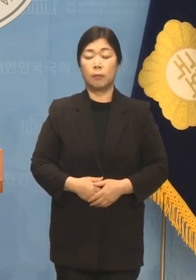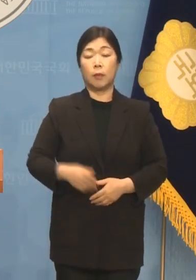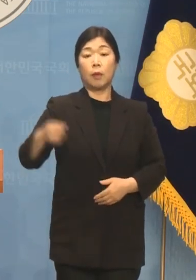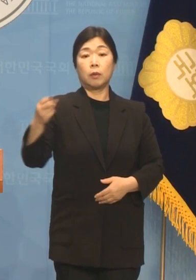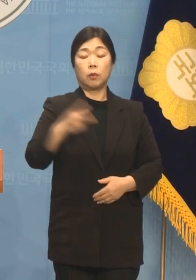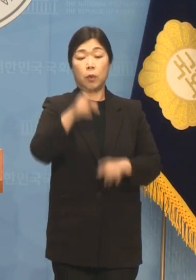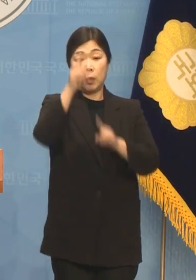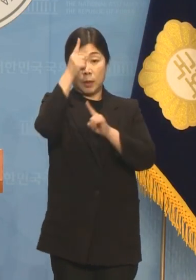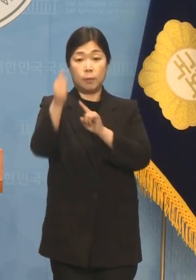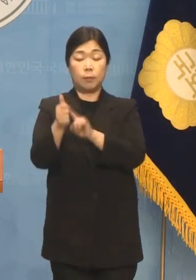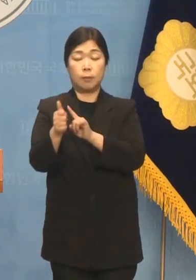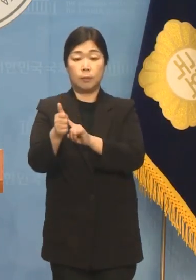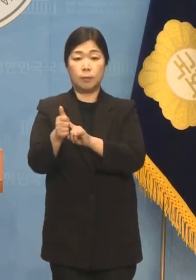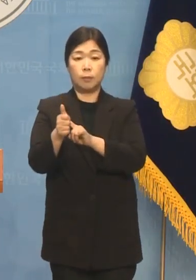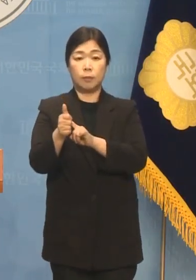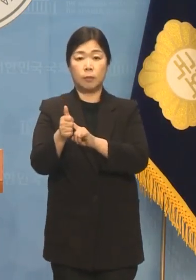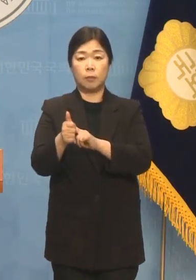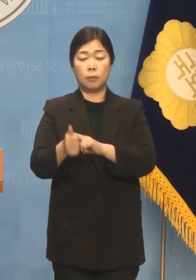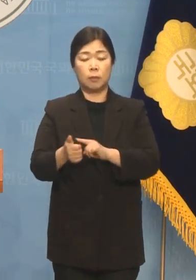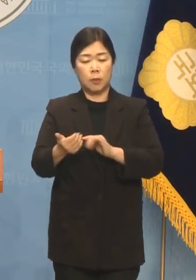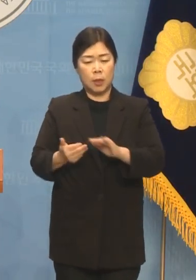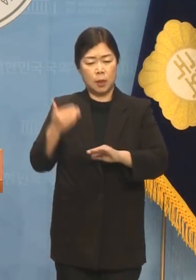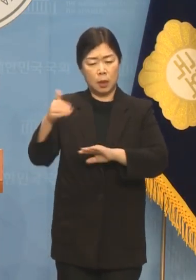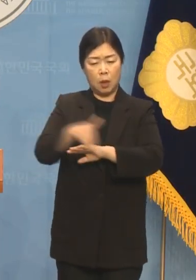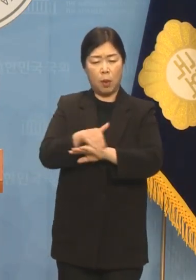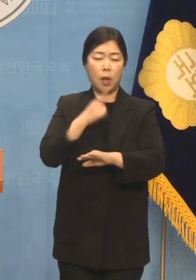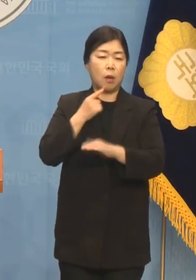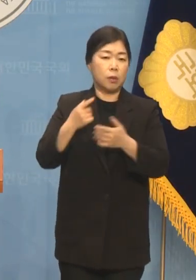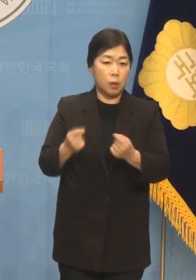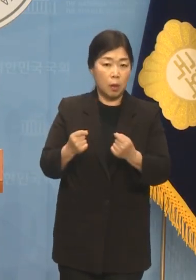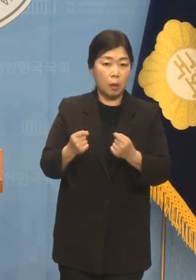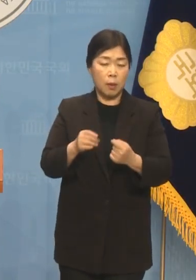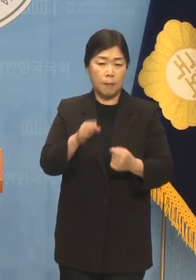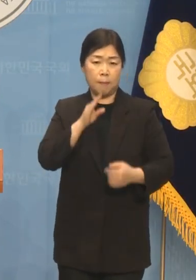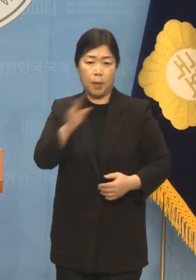그리고 이모 씨는 미리 계획이라도 하였다는 듯이